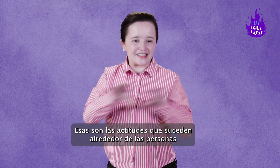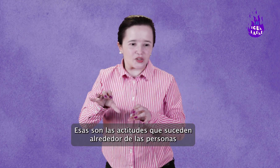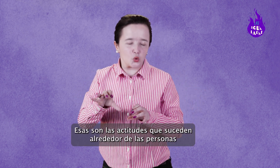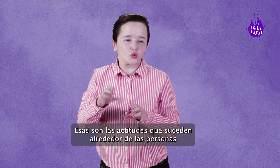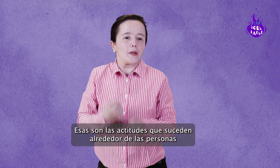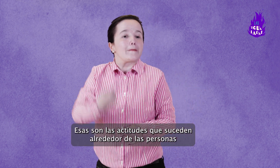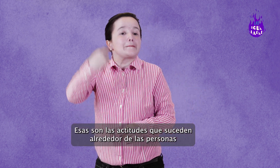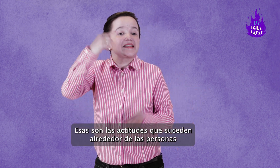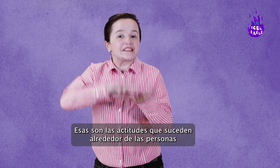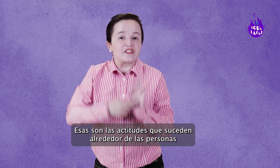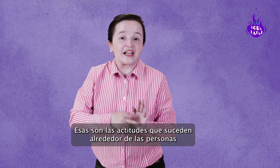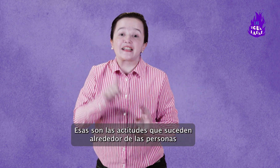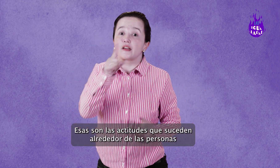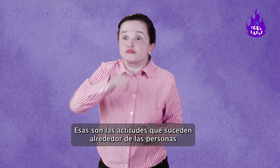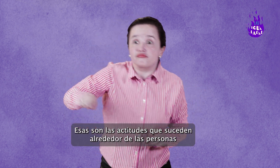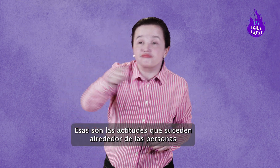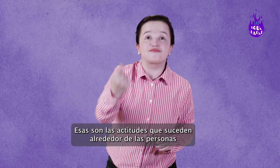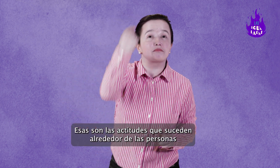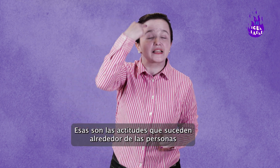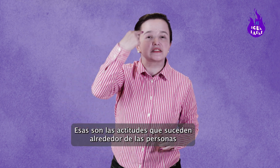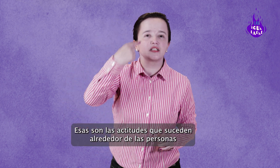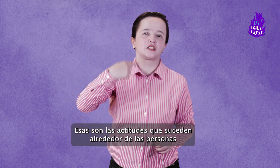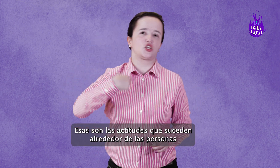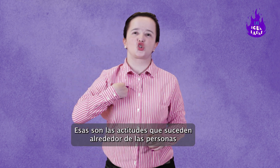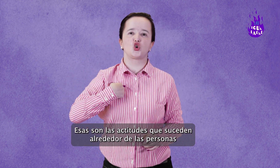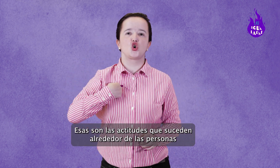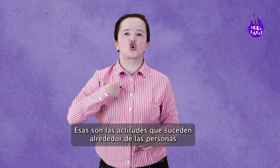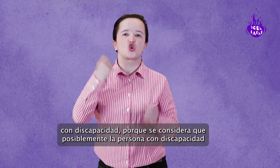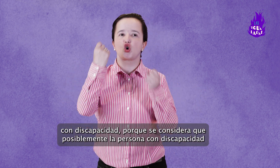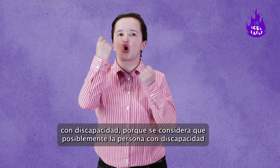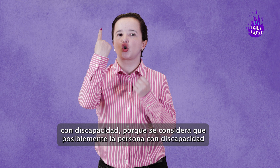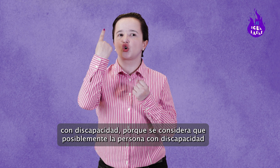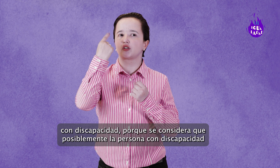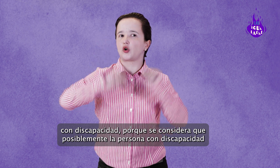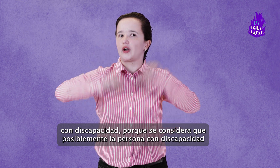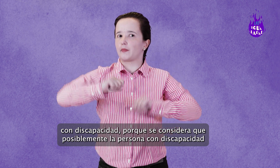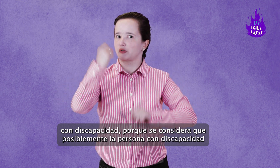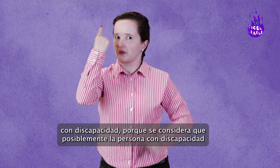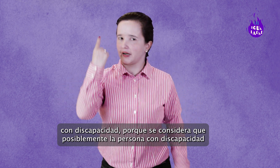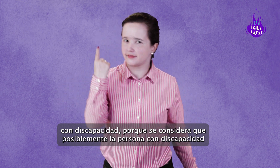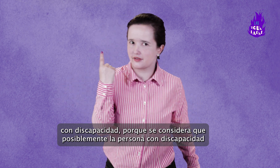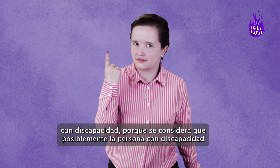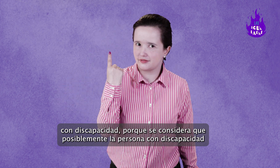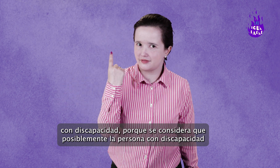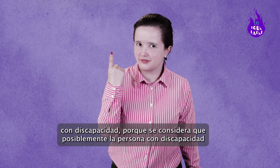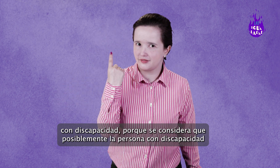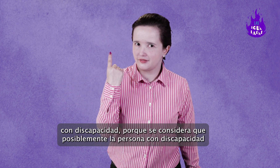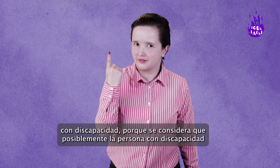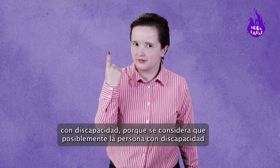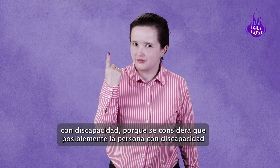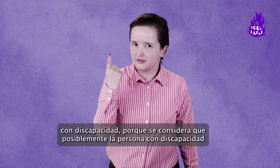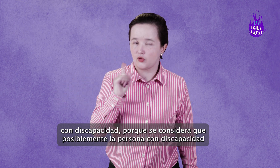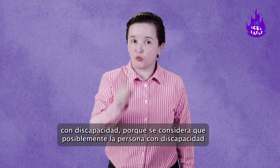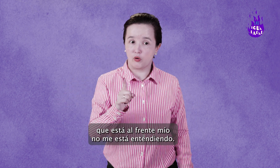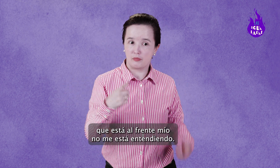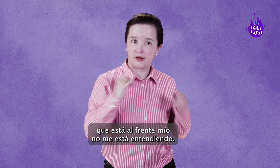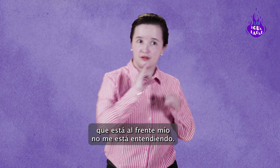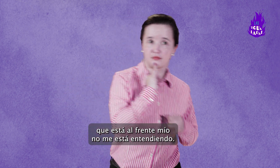esas son las actitudes que suceden alrededor de las personas con discapacidad porque se considera que posiblemente la persona con discapacidad que está al frente